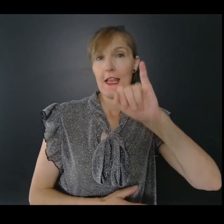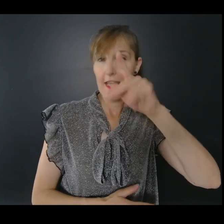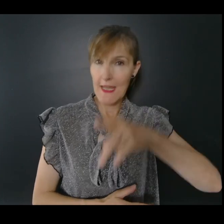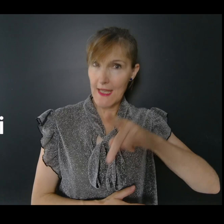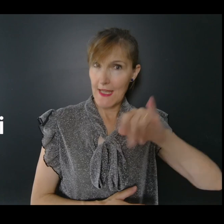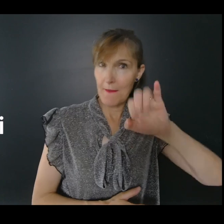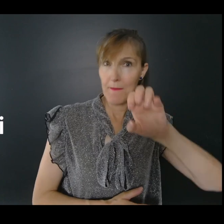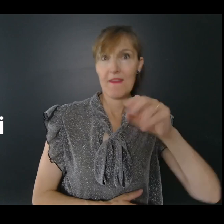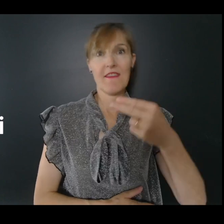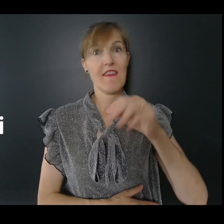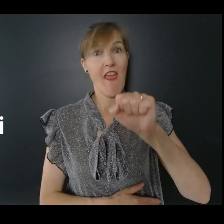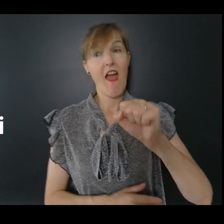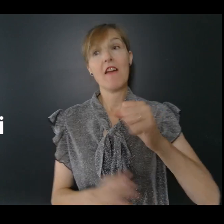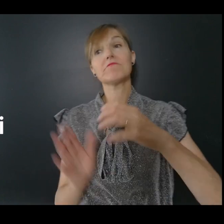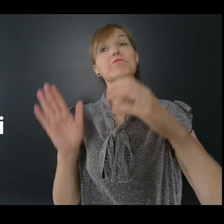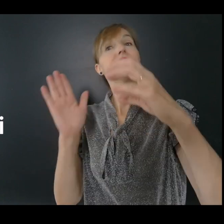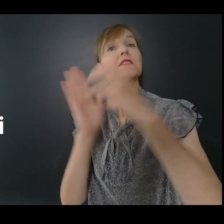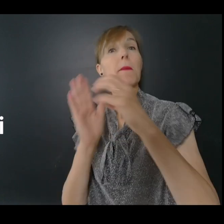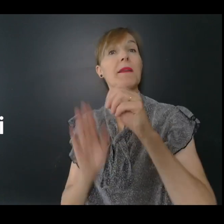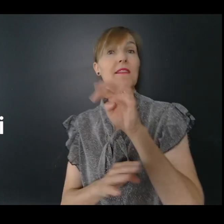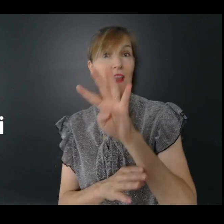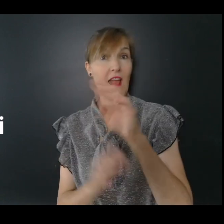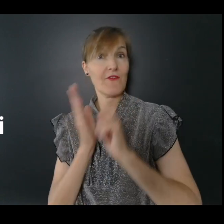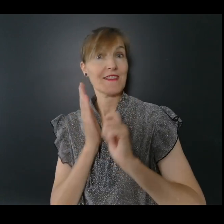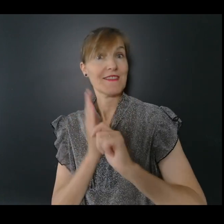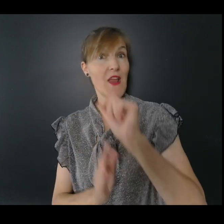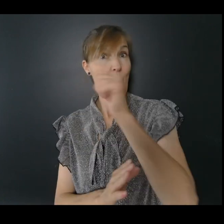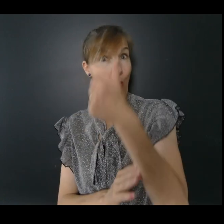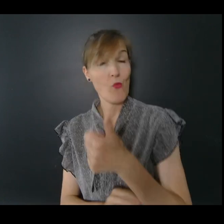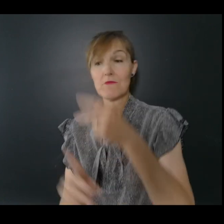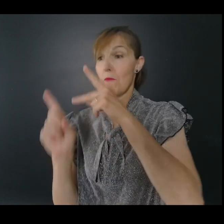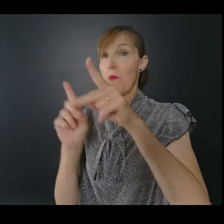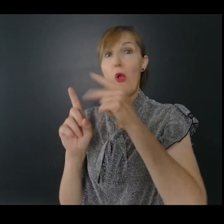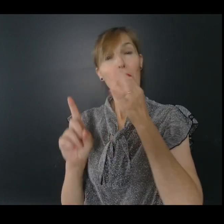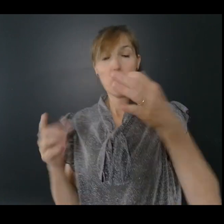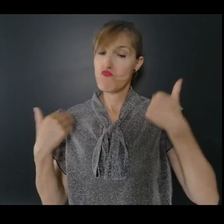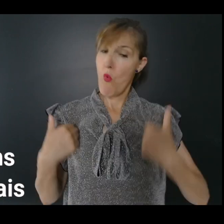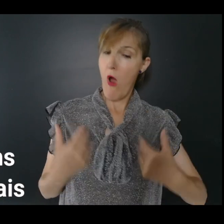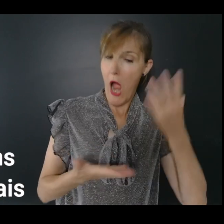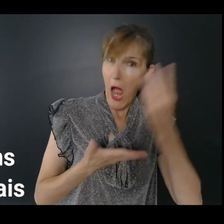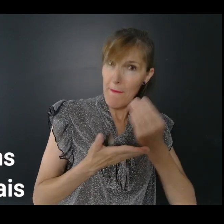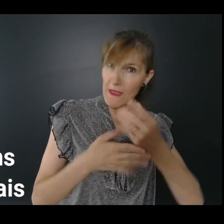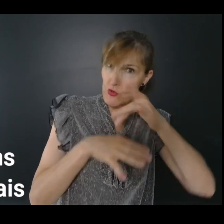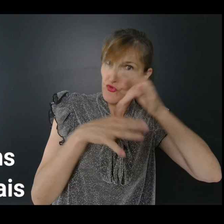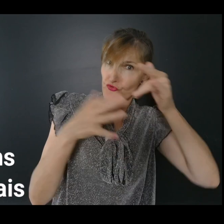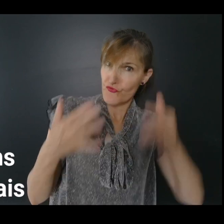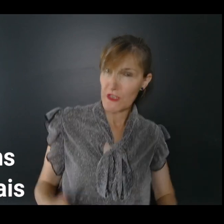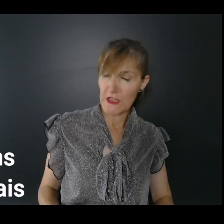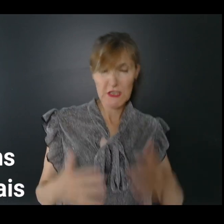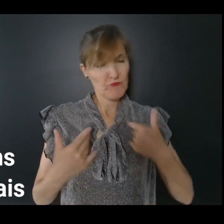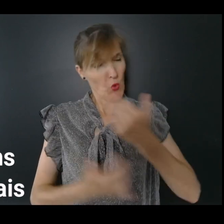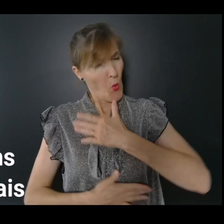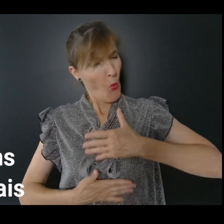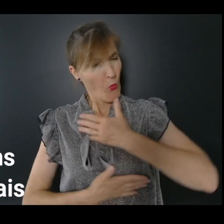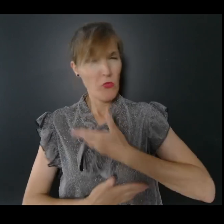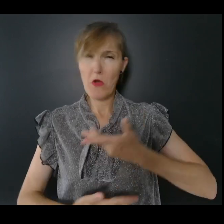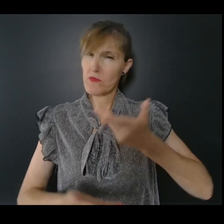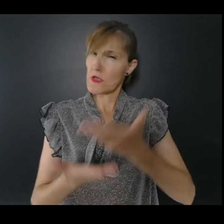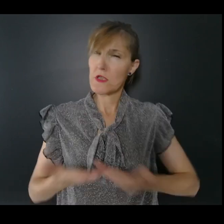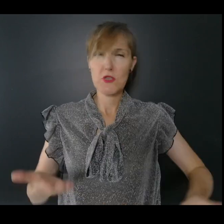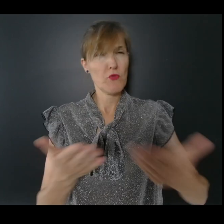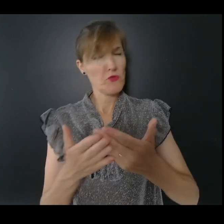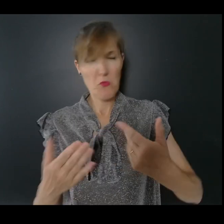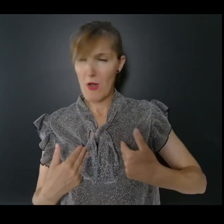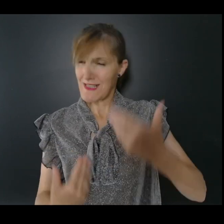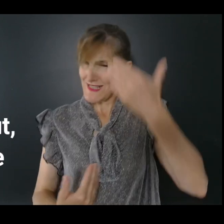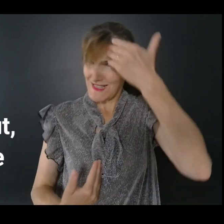verset 11, Paul dit « Car j'ai appris à être content dans l'état où je me trouve. Je sais vivre dans l'humiliation, je sais vivre